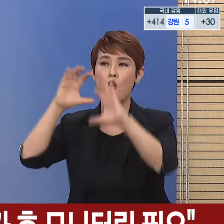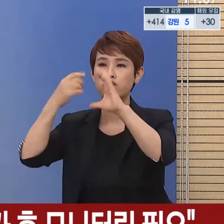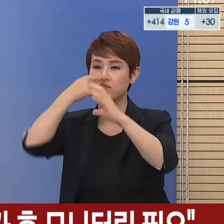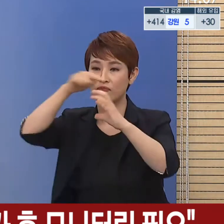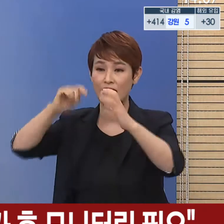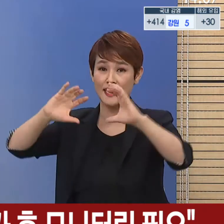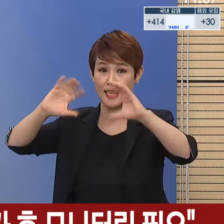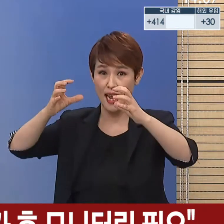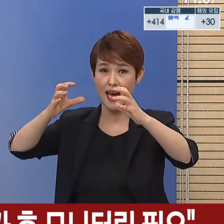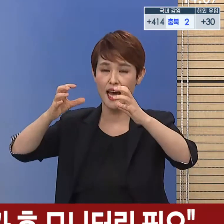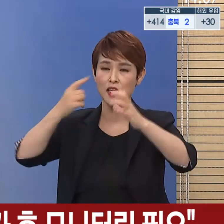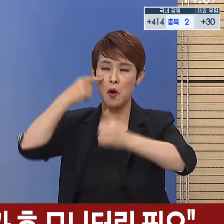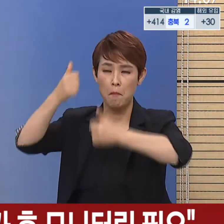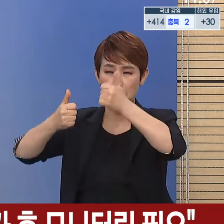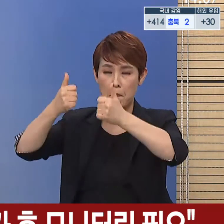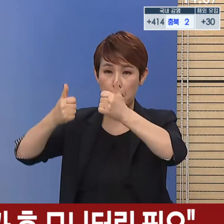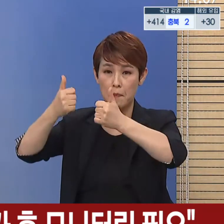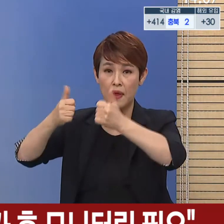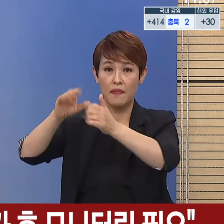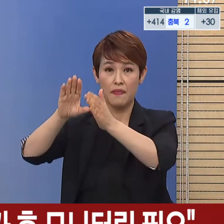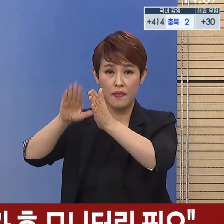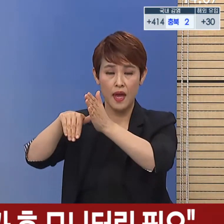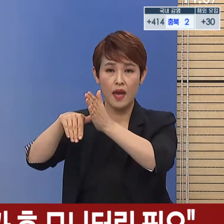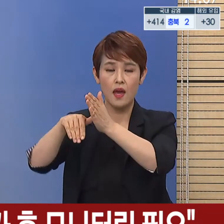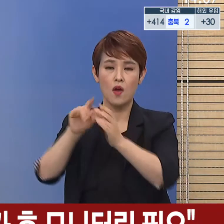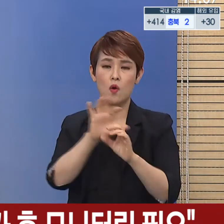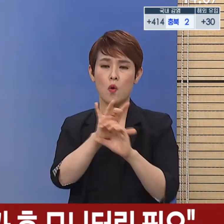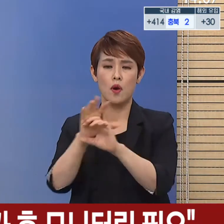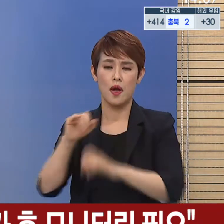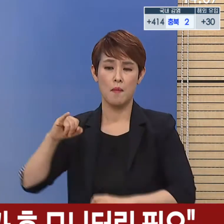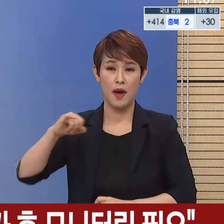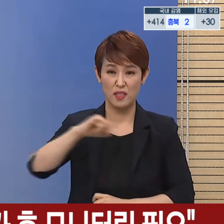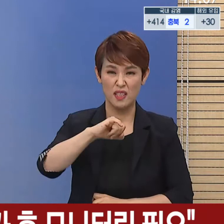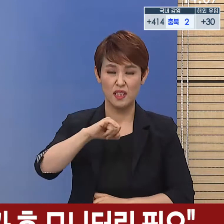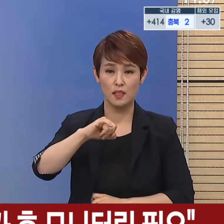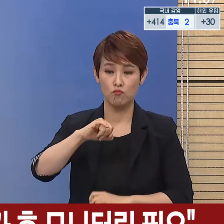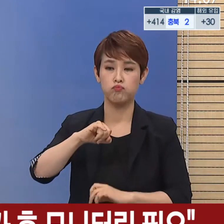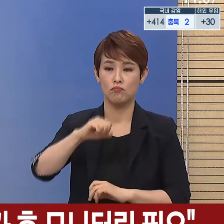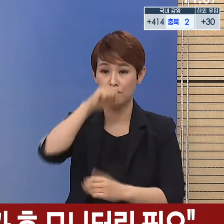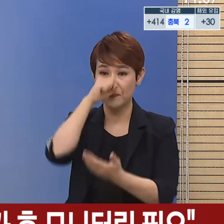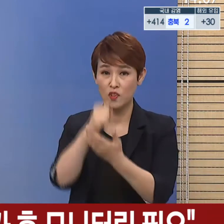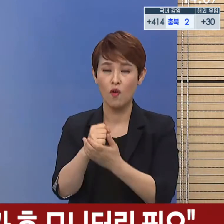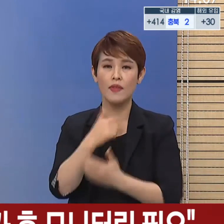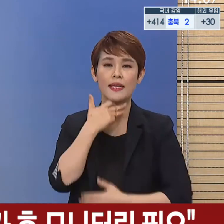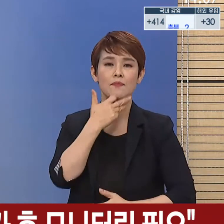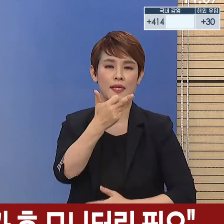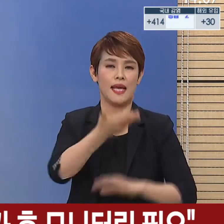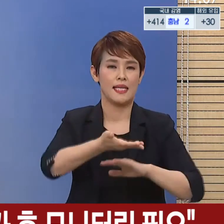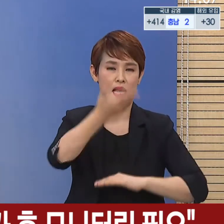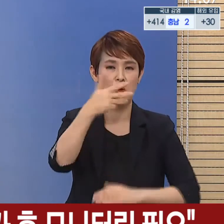등 2건의 임상시험에서 코로나19 바이러스 음성인 18세 이상의